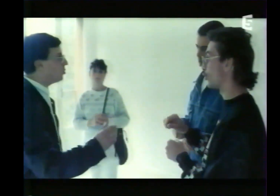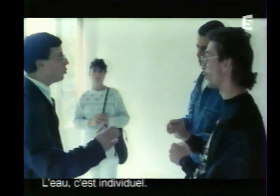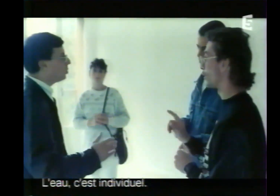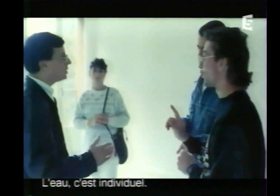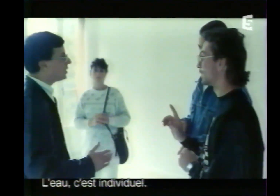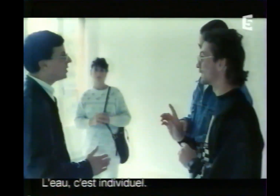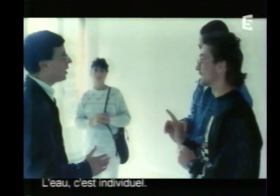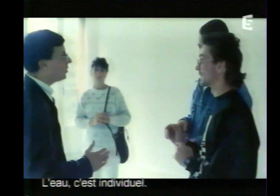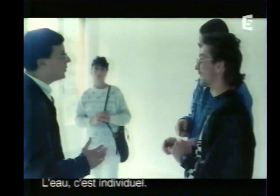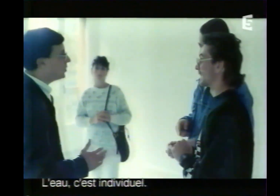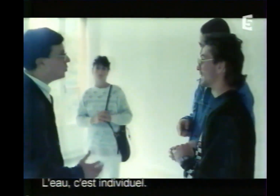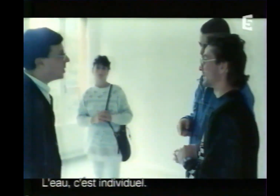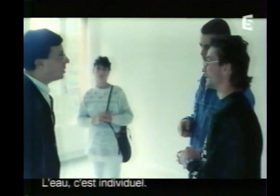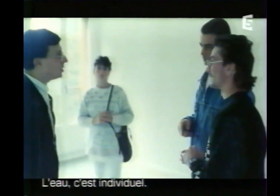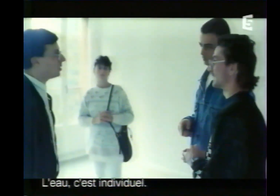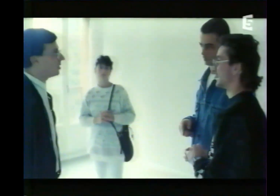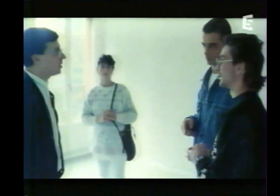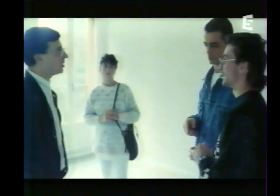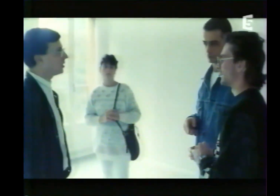L'eau, c'est individuel.